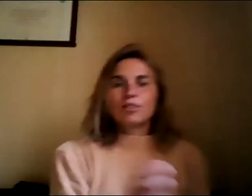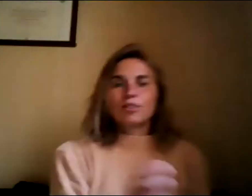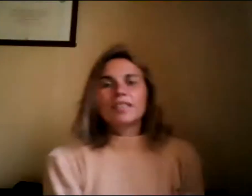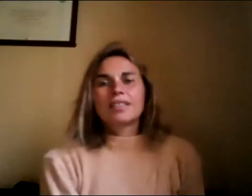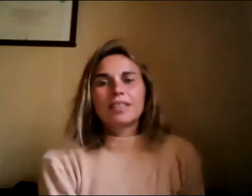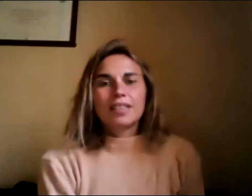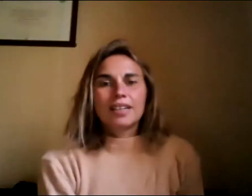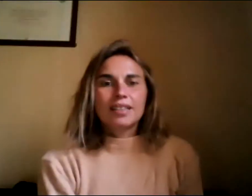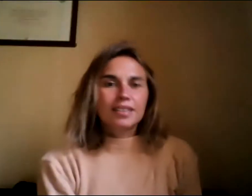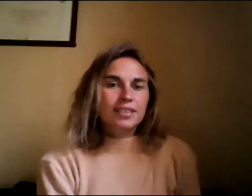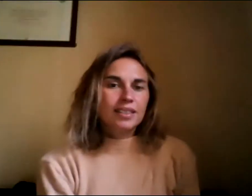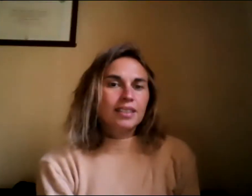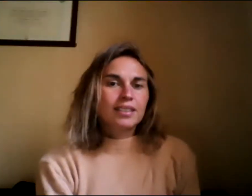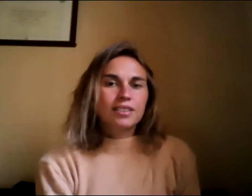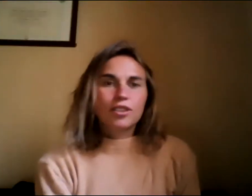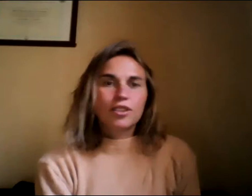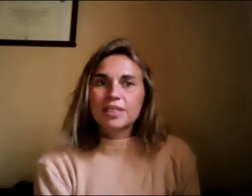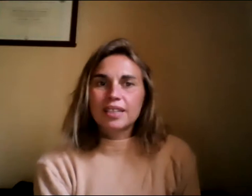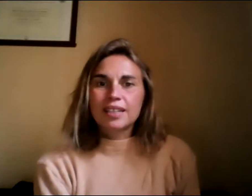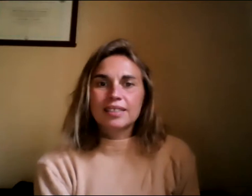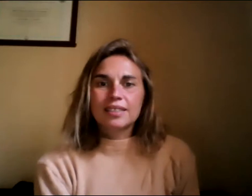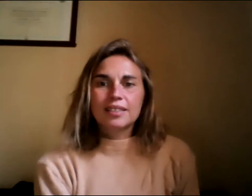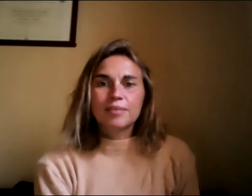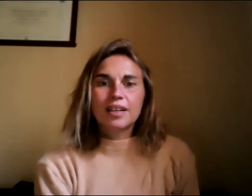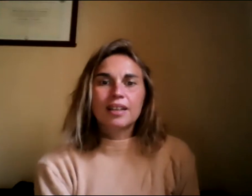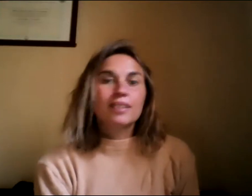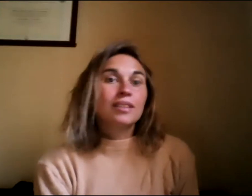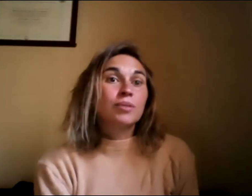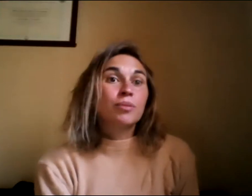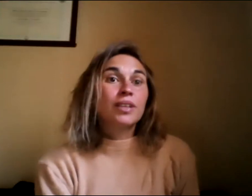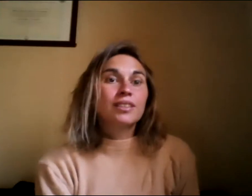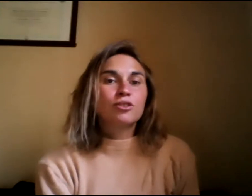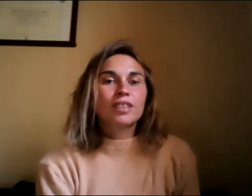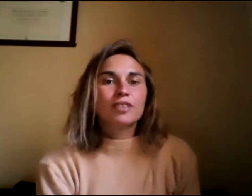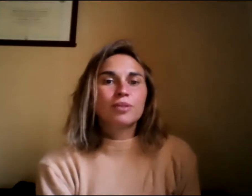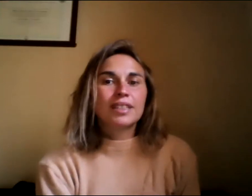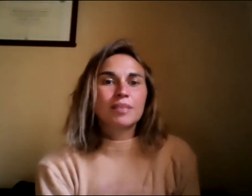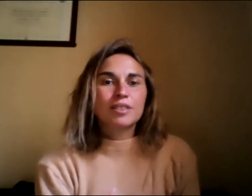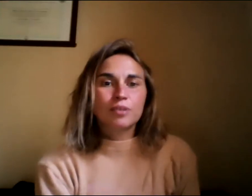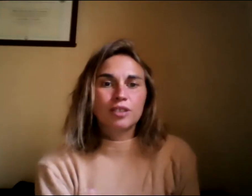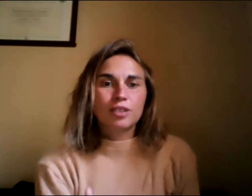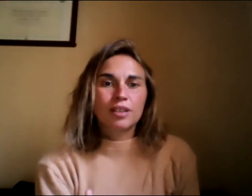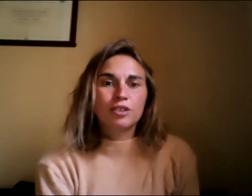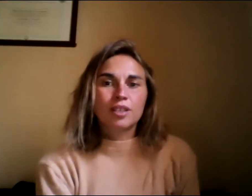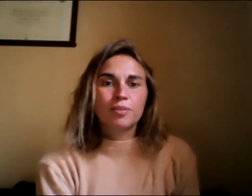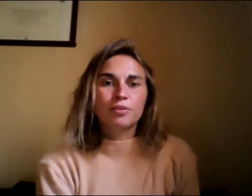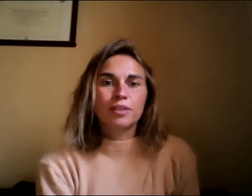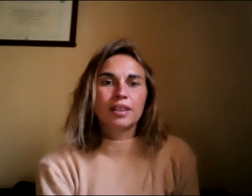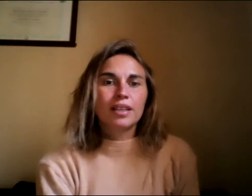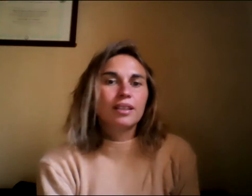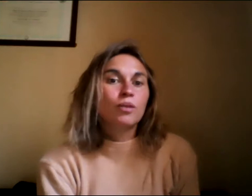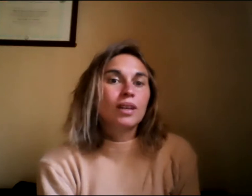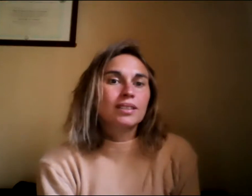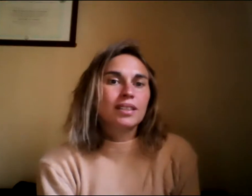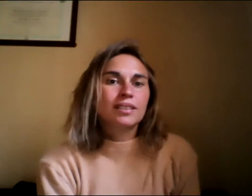Si tuvierais que decir a alguien que esté interesada en investigar en este tema, le pudierais aconsejar sobre temas sobre los que, en los que